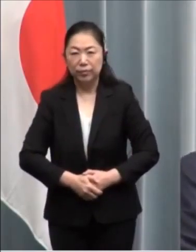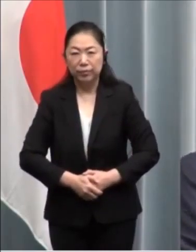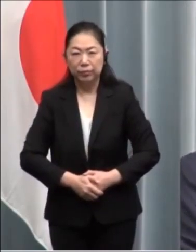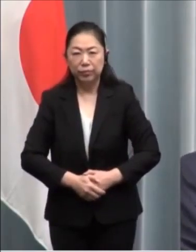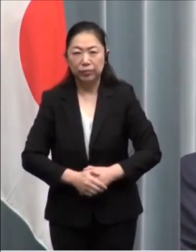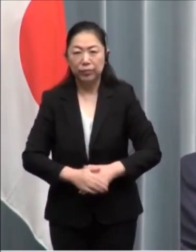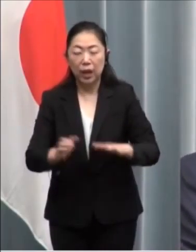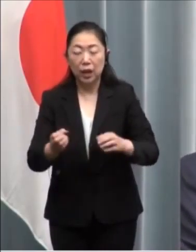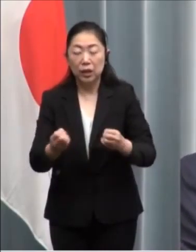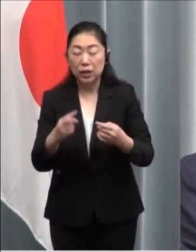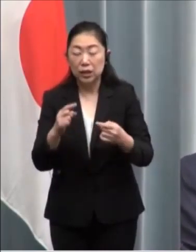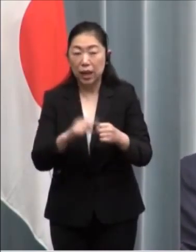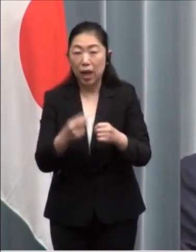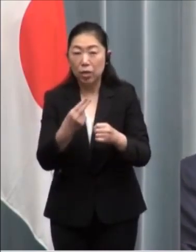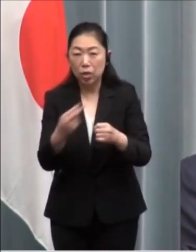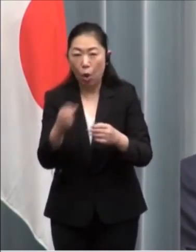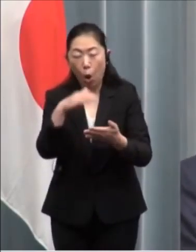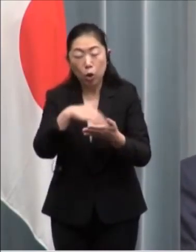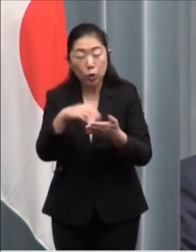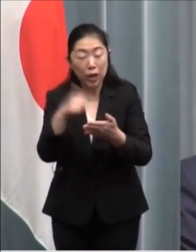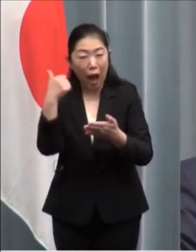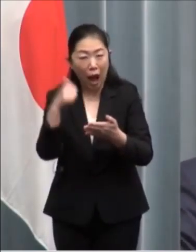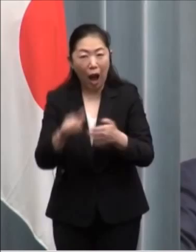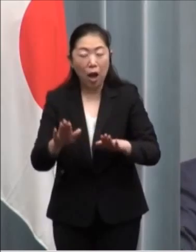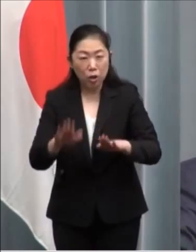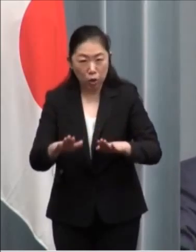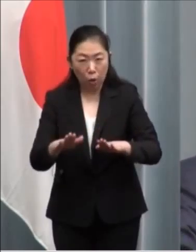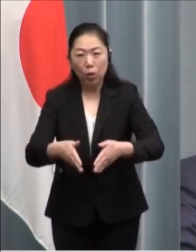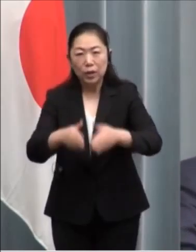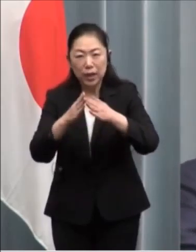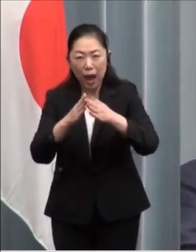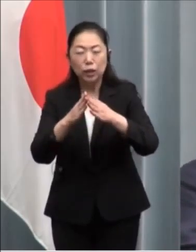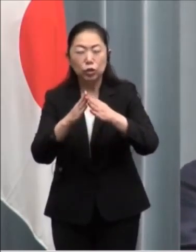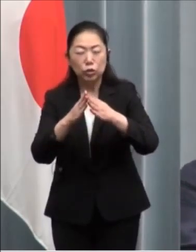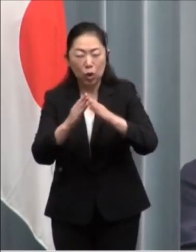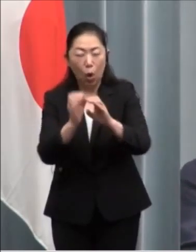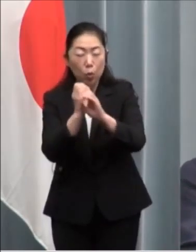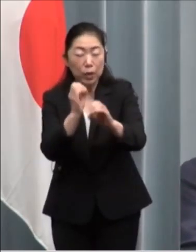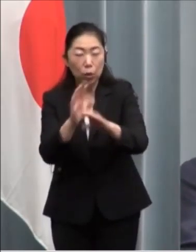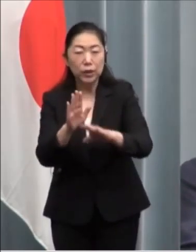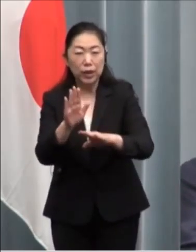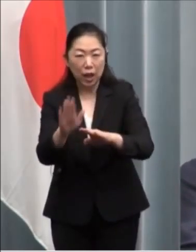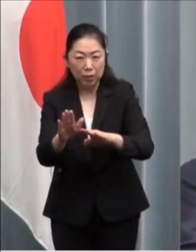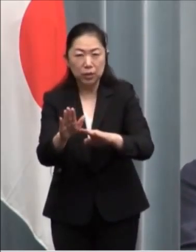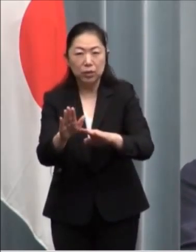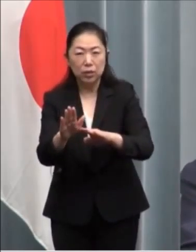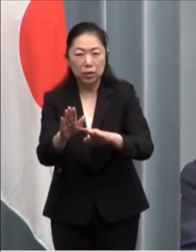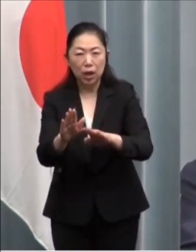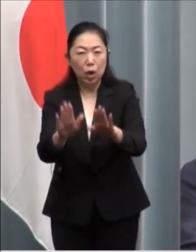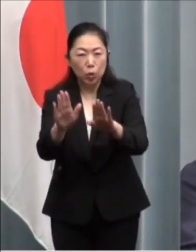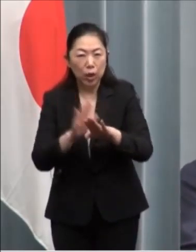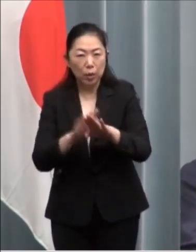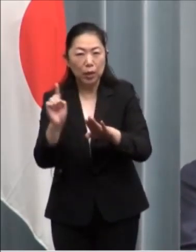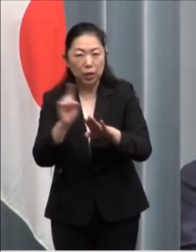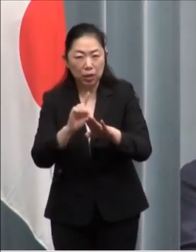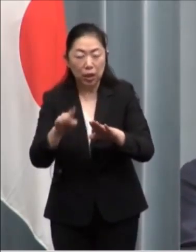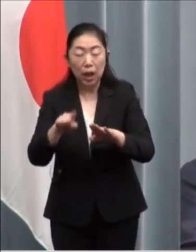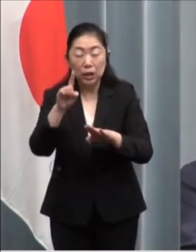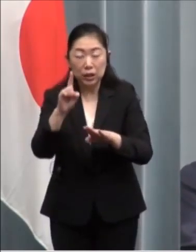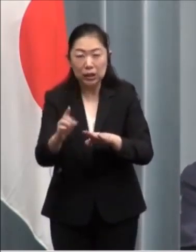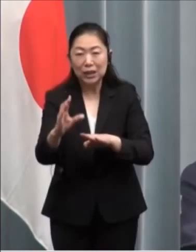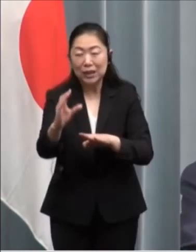今日新年度予算案が成立しまして、年度内成立となる見通しですけれども、その受け止めとですね、一億総活躍社